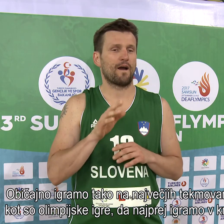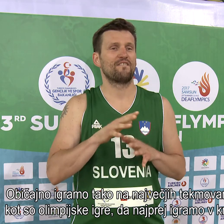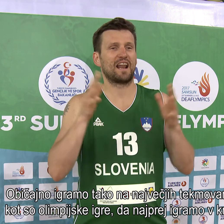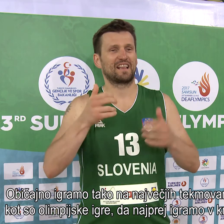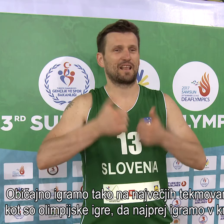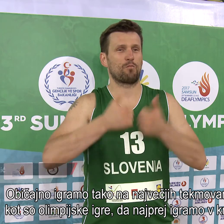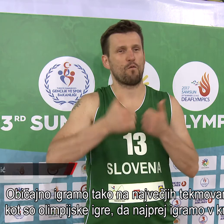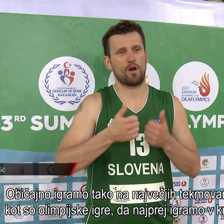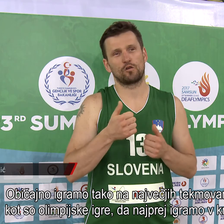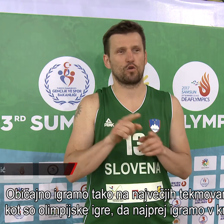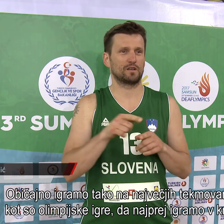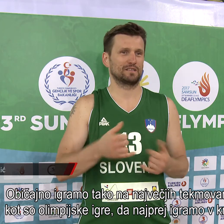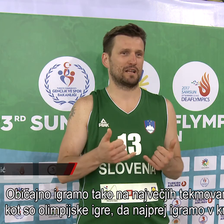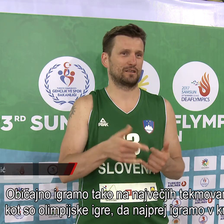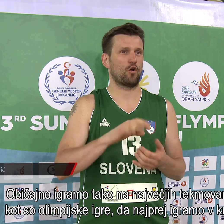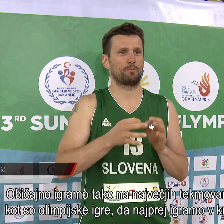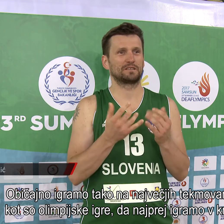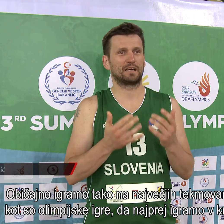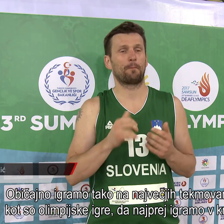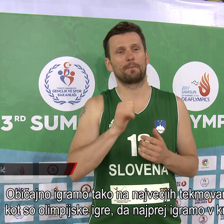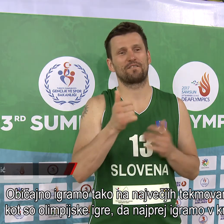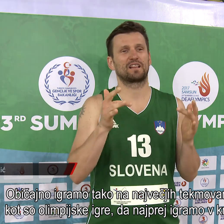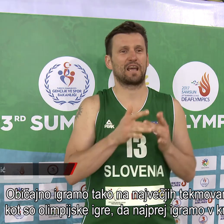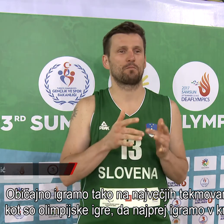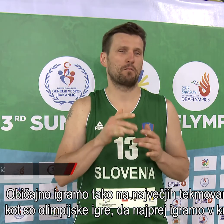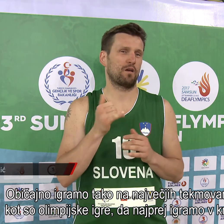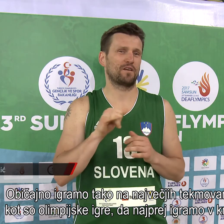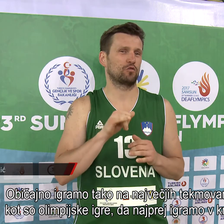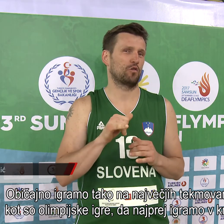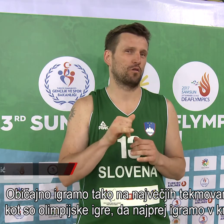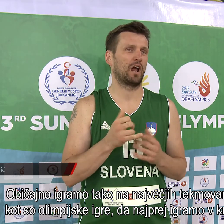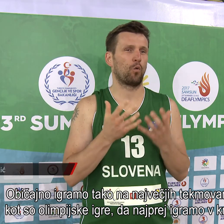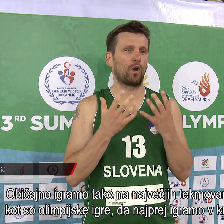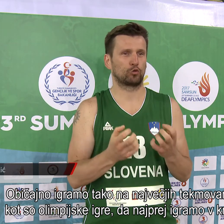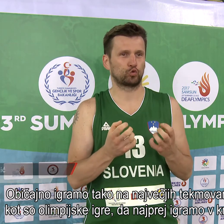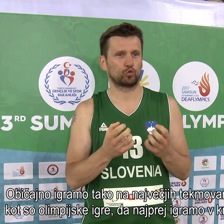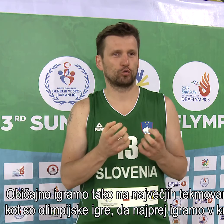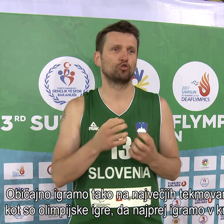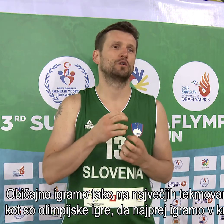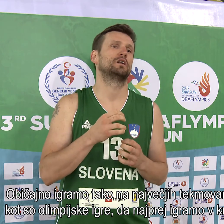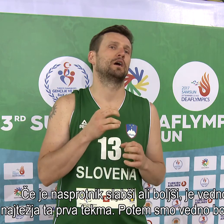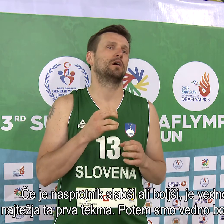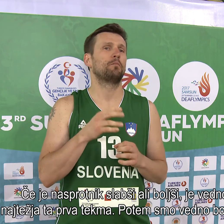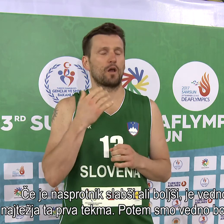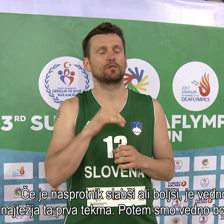Običajno igramo tako, da na večjih tekmovanjih, kot je te olimpijske igre, je prva tekma, vedno nekako igramo v